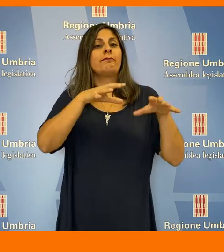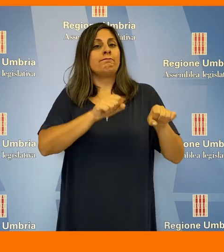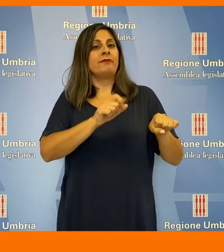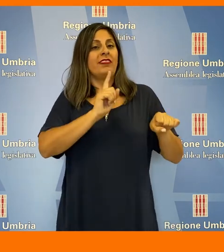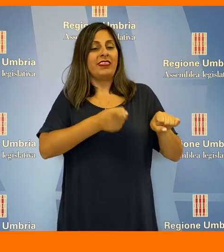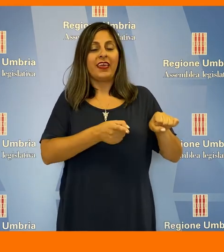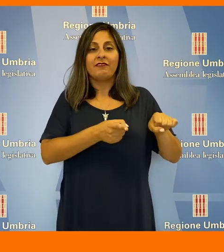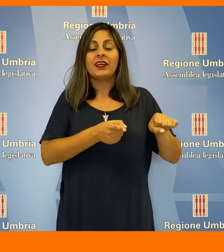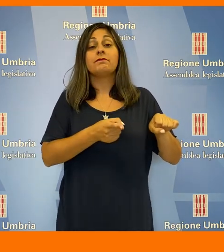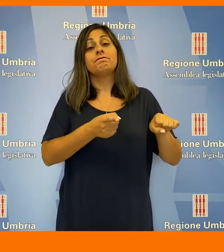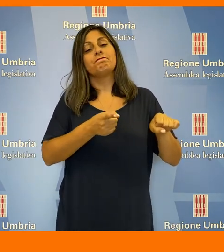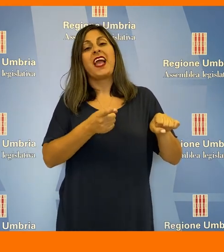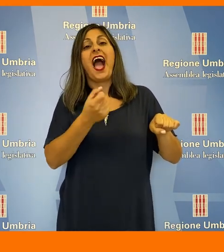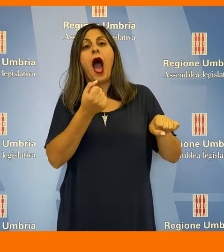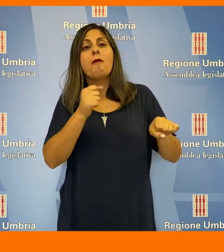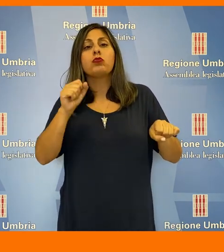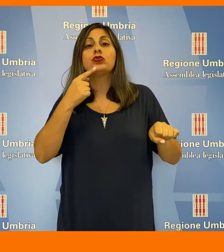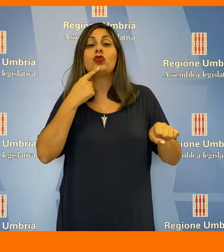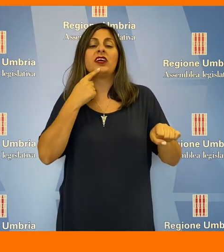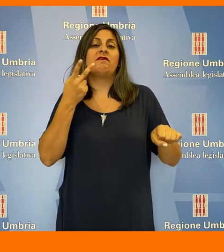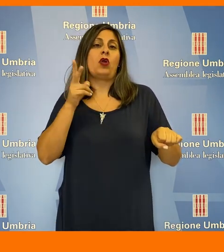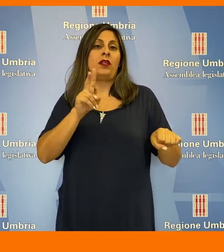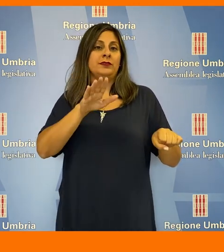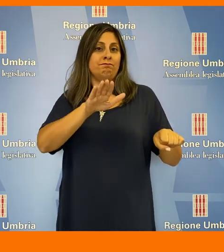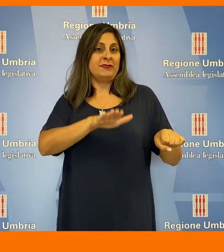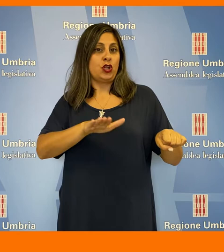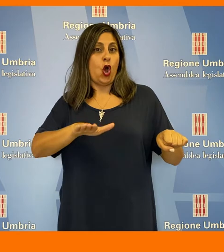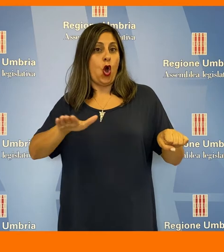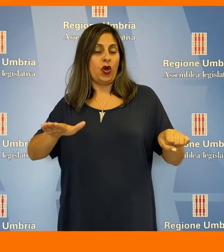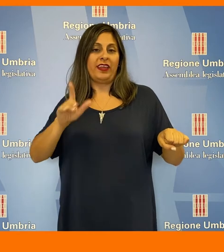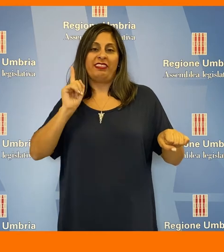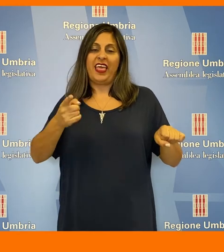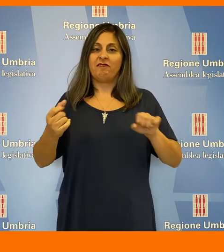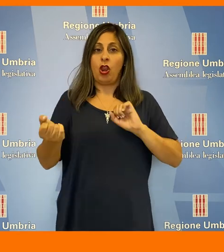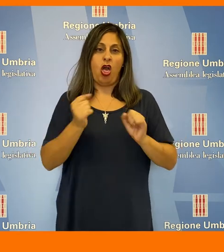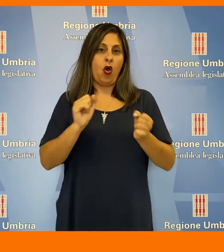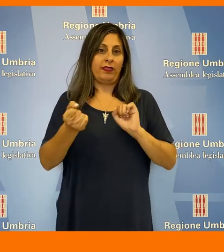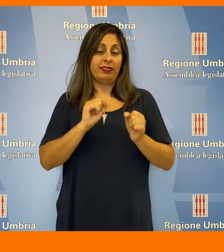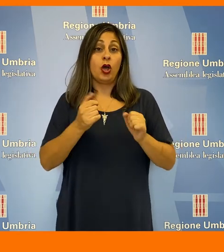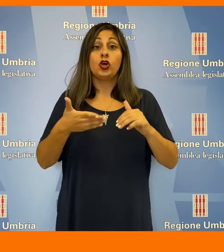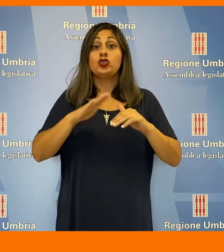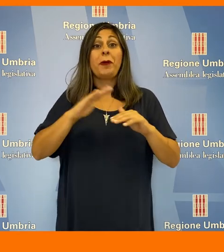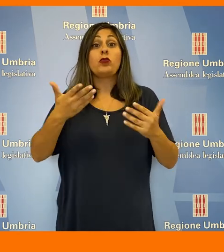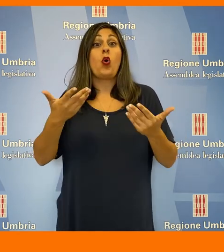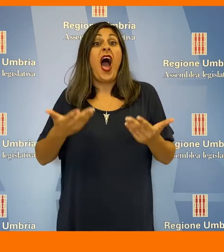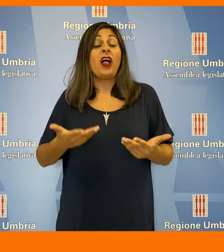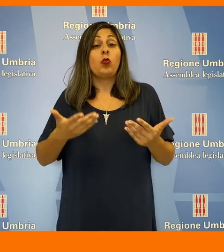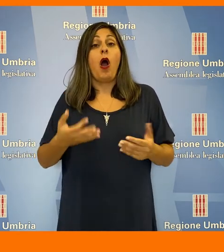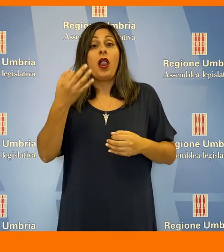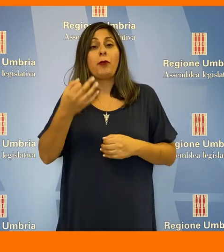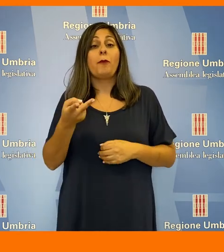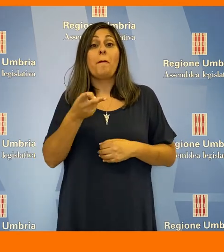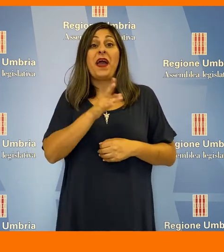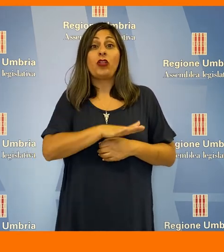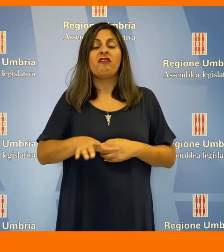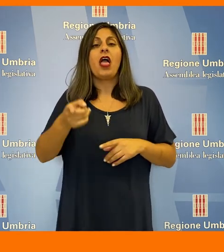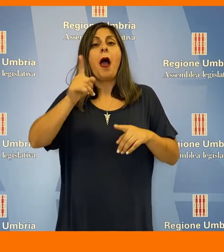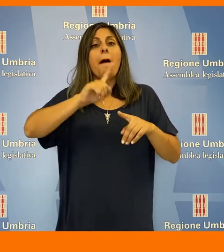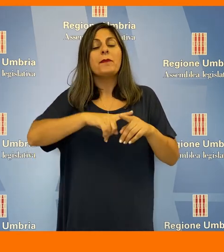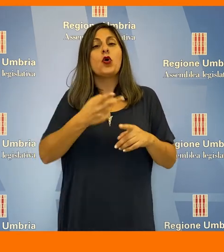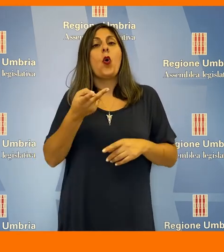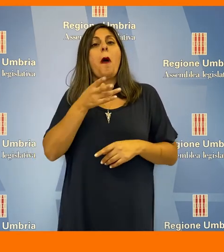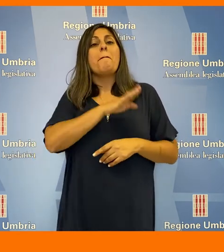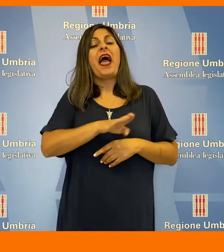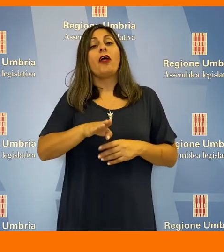a contrastare e prevenire l'abuso sui minori e in particolare le forme più attuali di pedofilia e